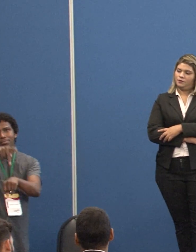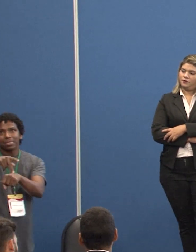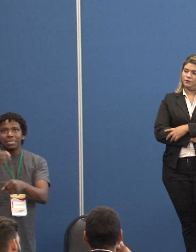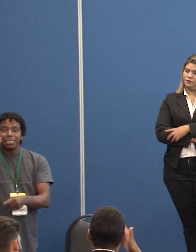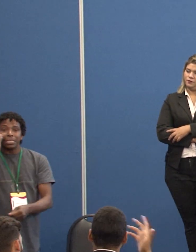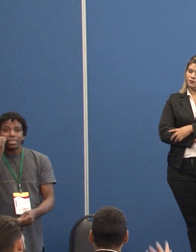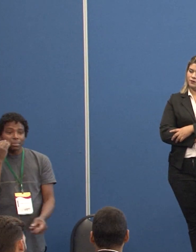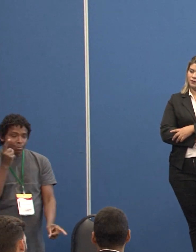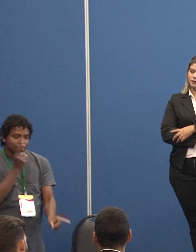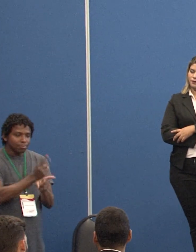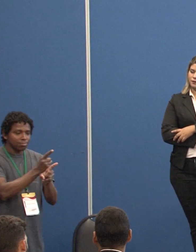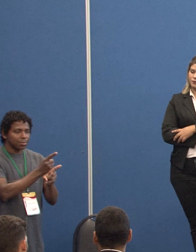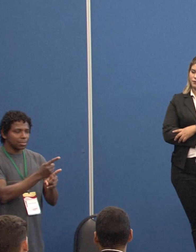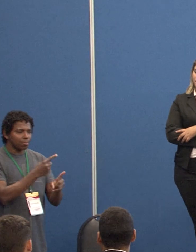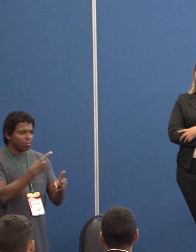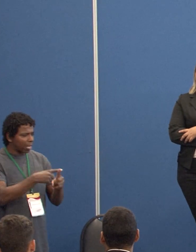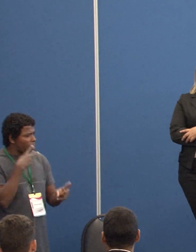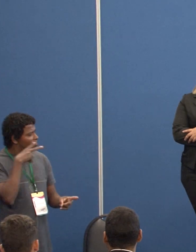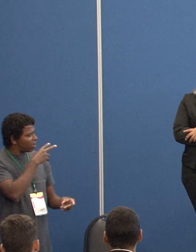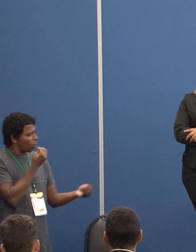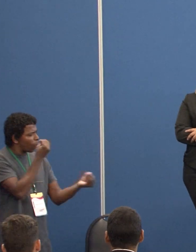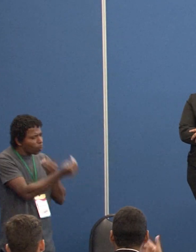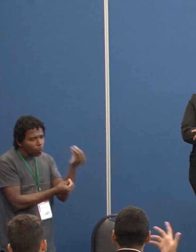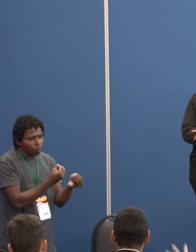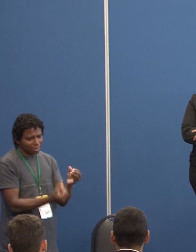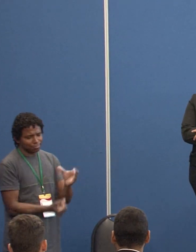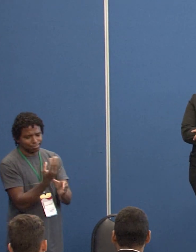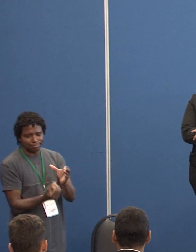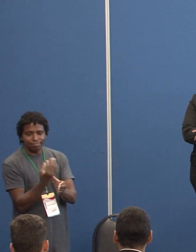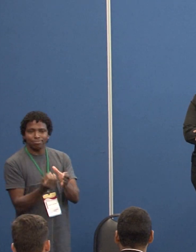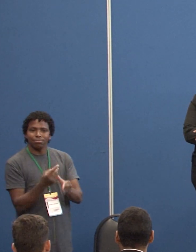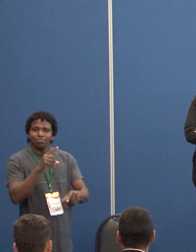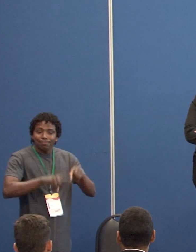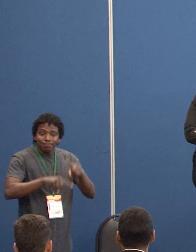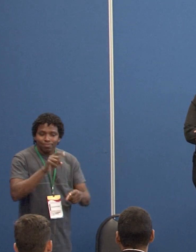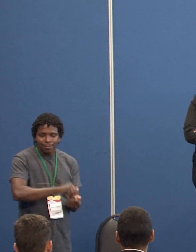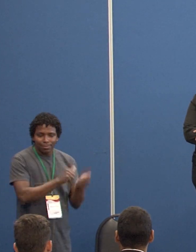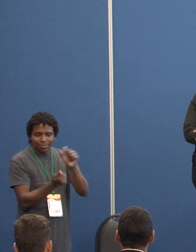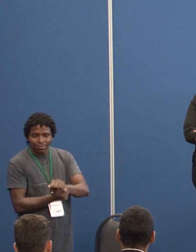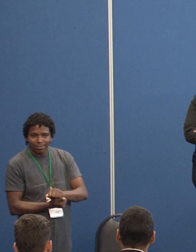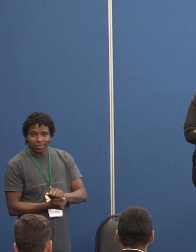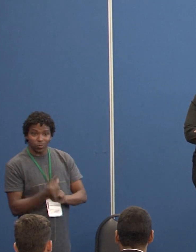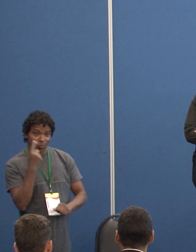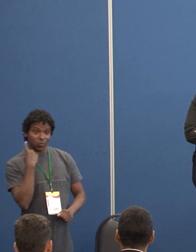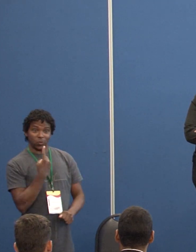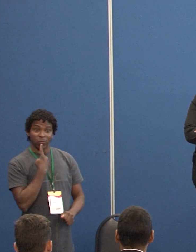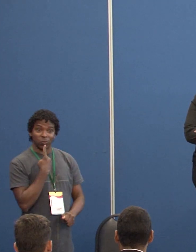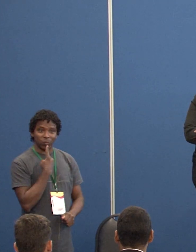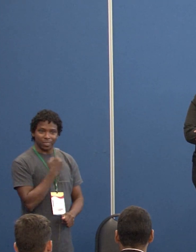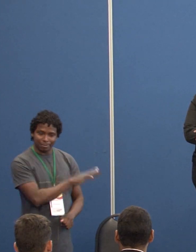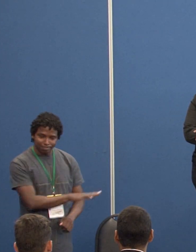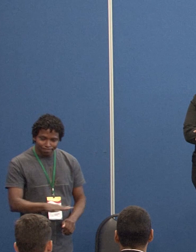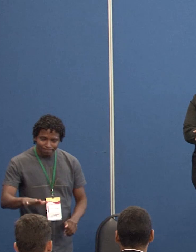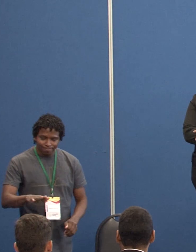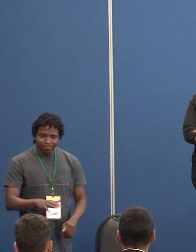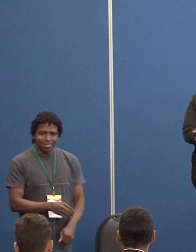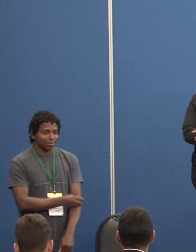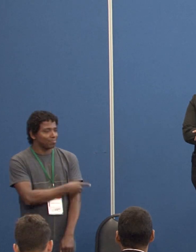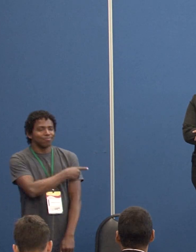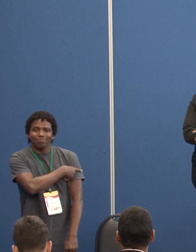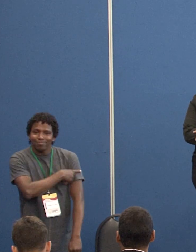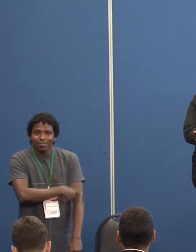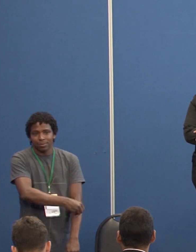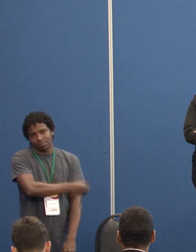nessa perspectiva, né, que nós temos no Brasil e essa diversidade. Nós temos diversas produções de materiais